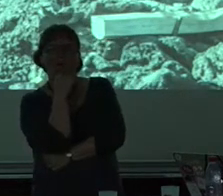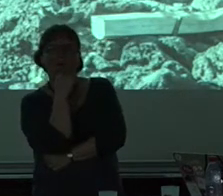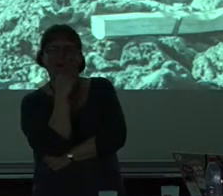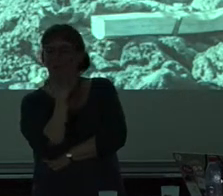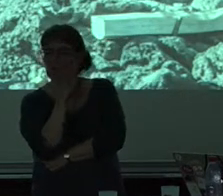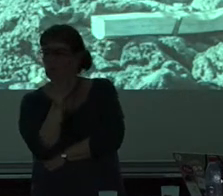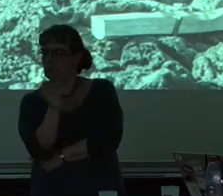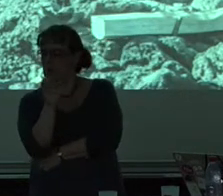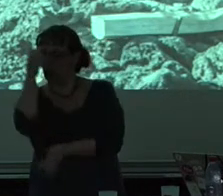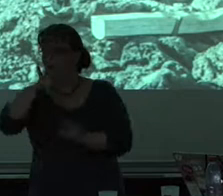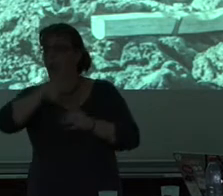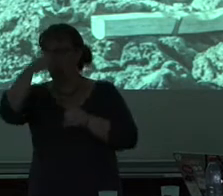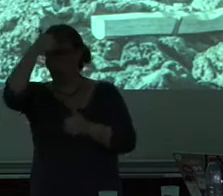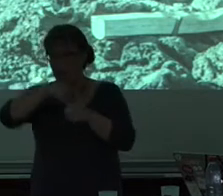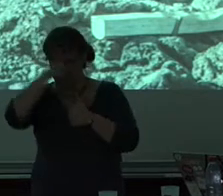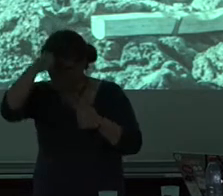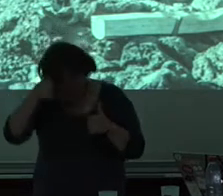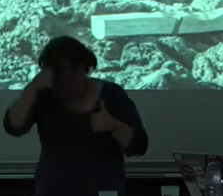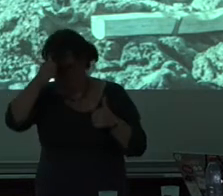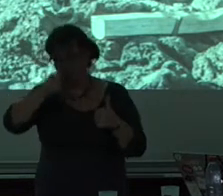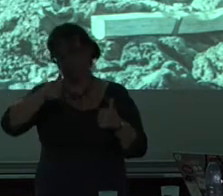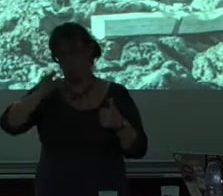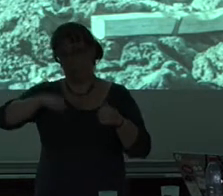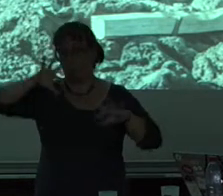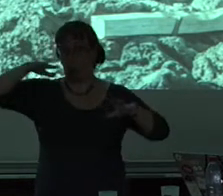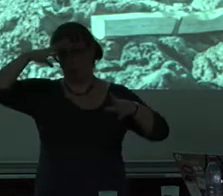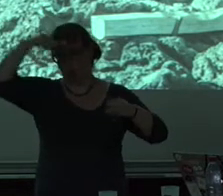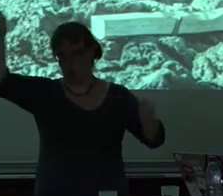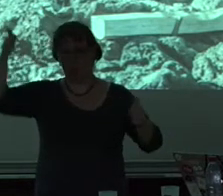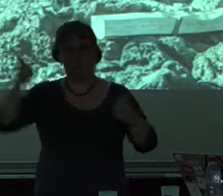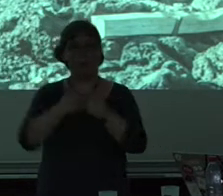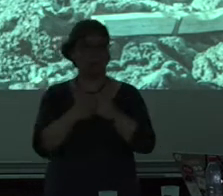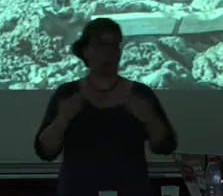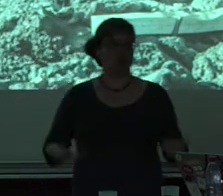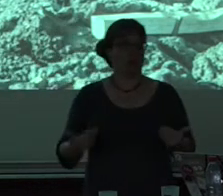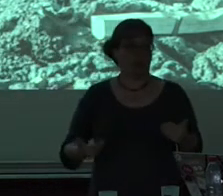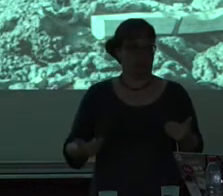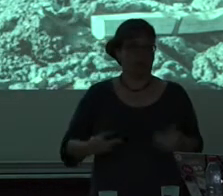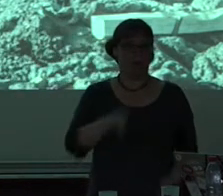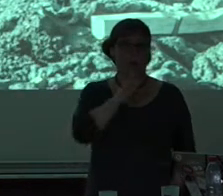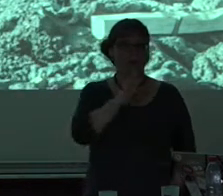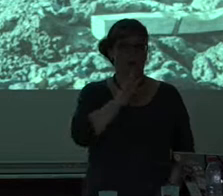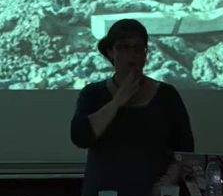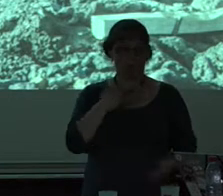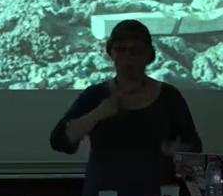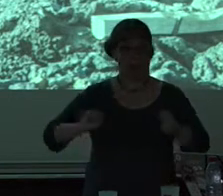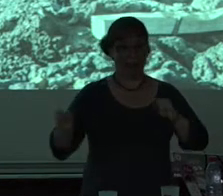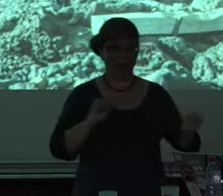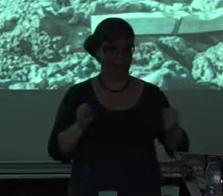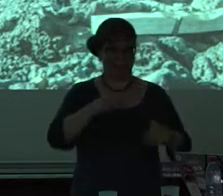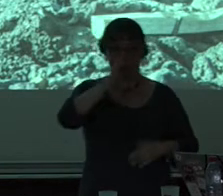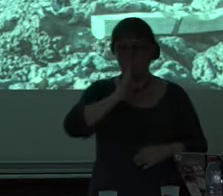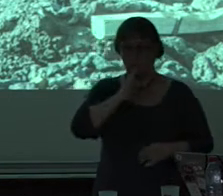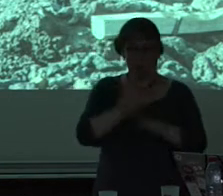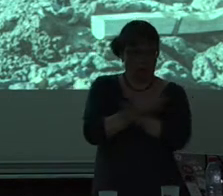avez regardé. L'exemple parfait, c'est aujourd'hui. Moi, je me souviendrai parfaitement de ma conférence parce que je suis active devant vous, que je la connais par